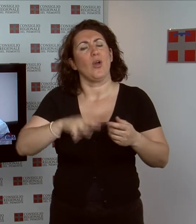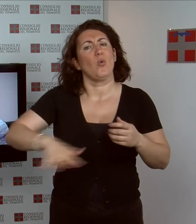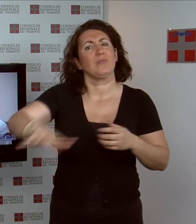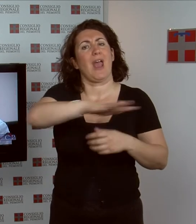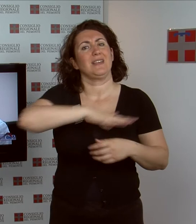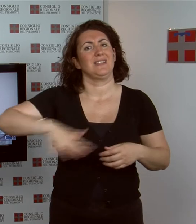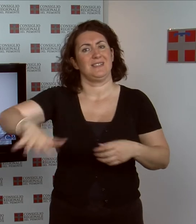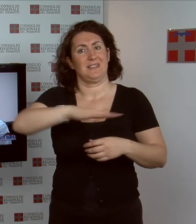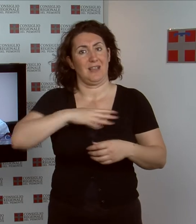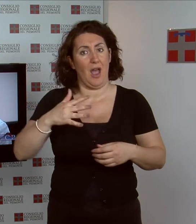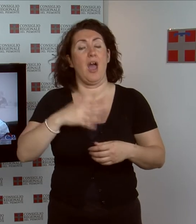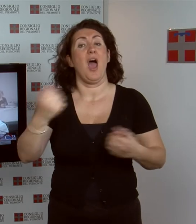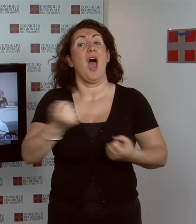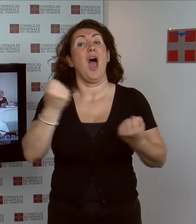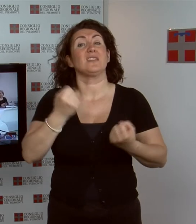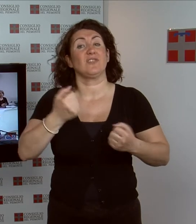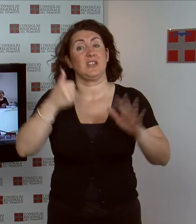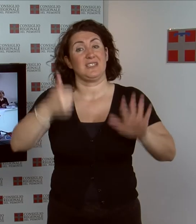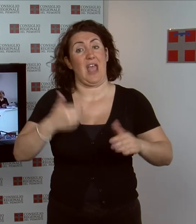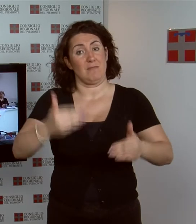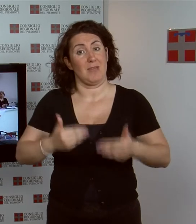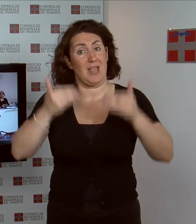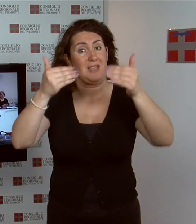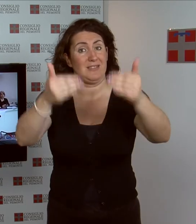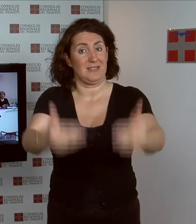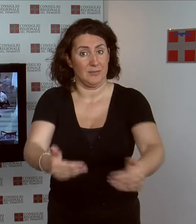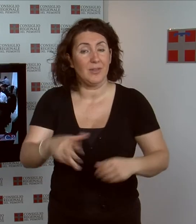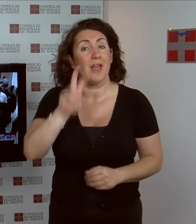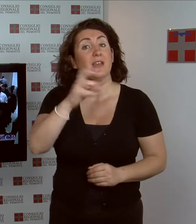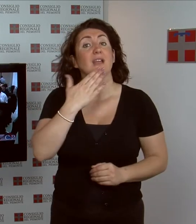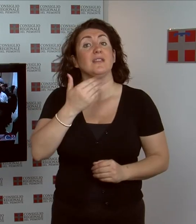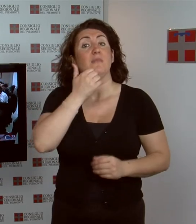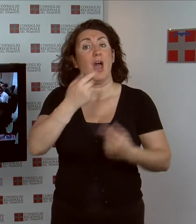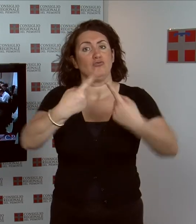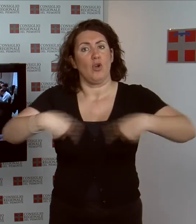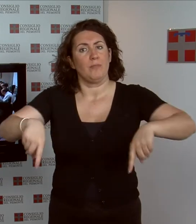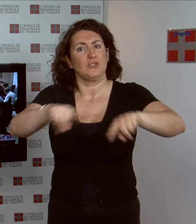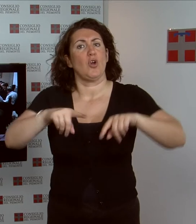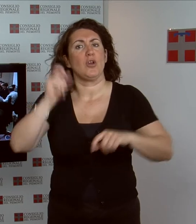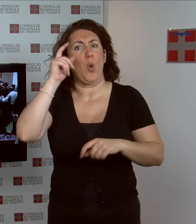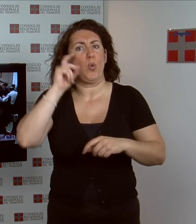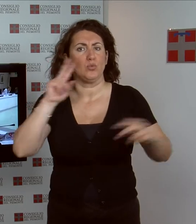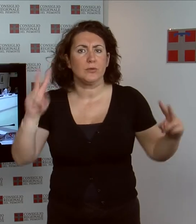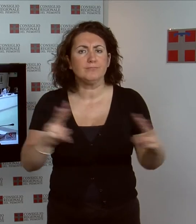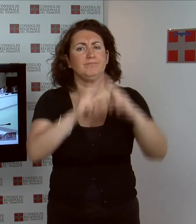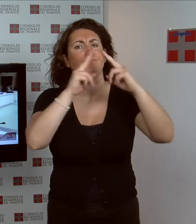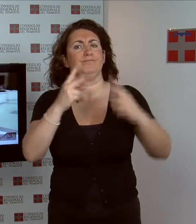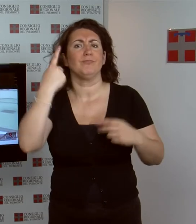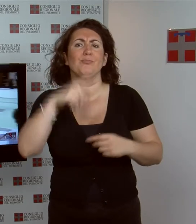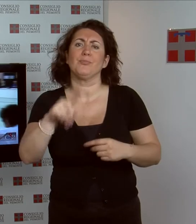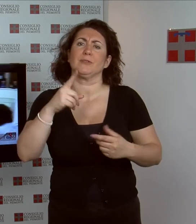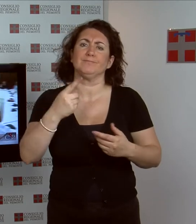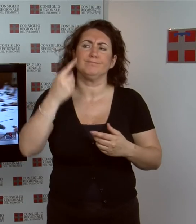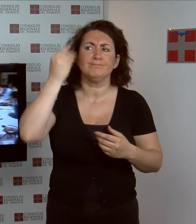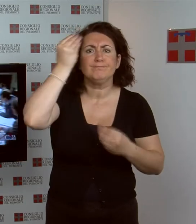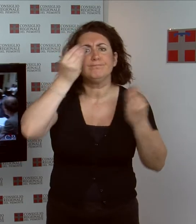stata prorogata per 6 mesi. Il 30 maggio si è riunita la Commissione Cultura, che ha discusso sull'ipotesi di una superfondazione